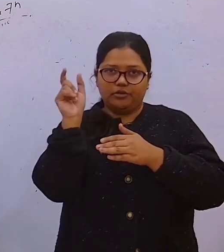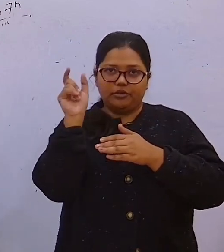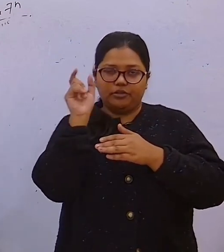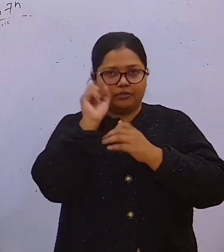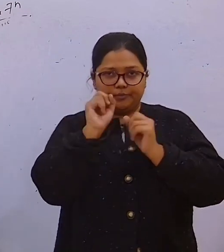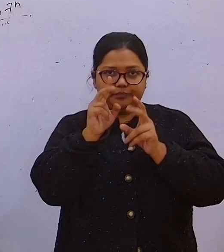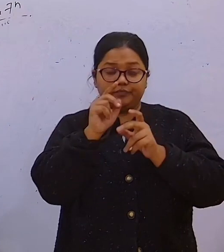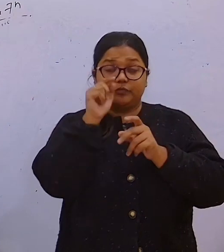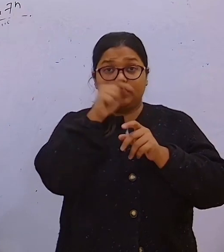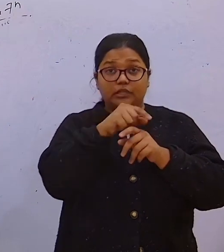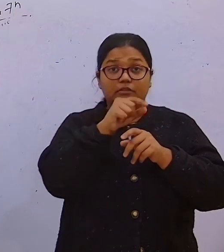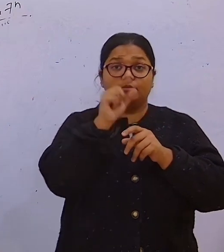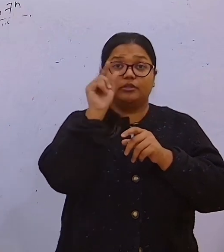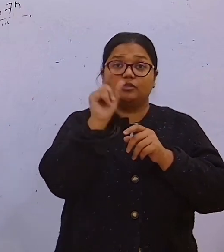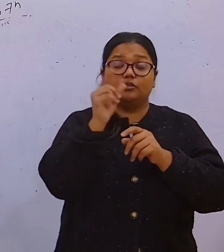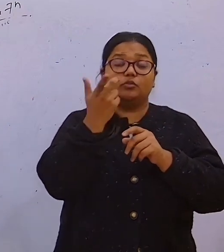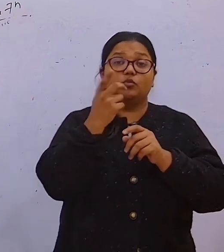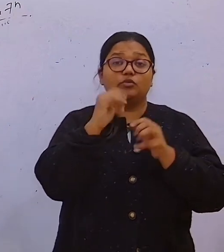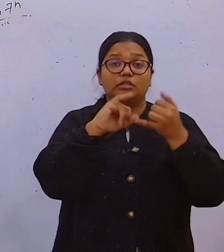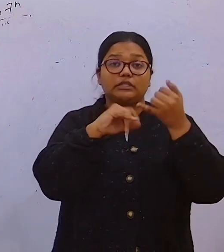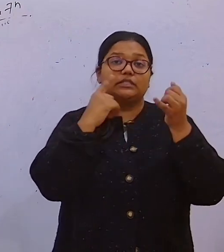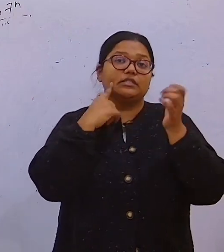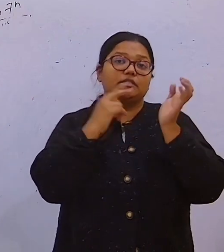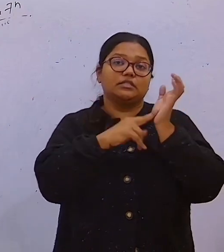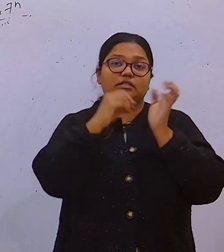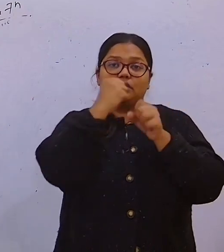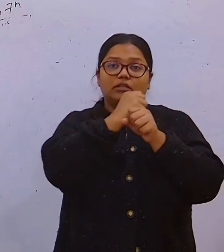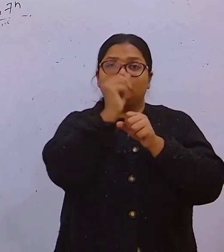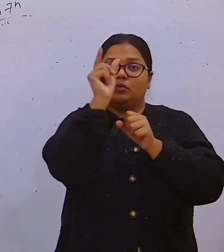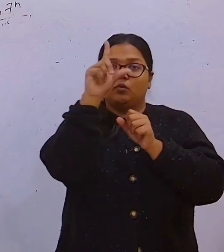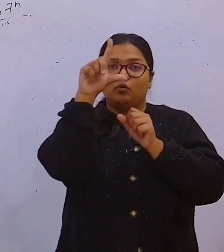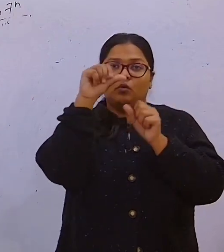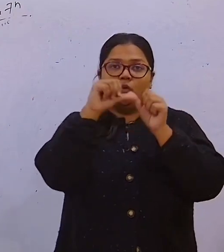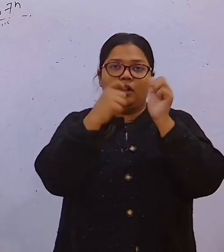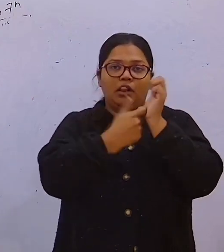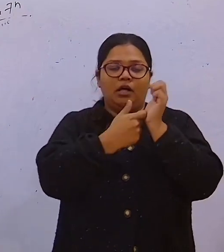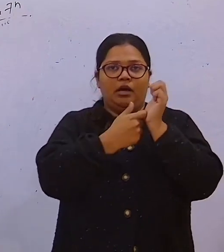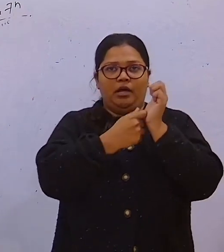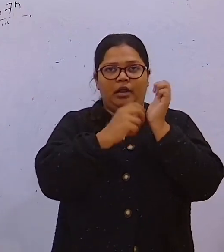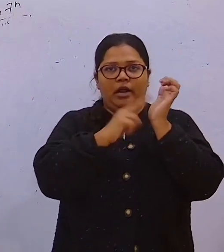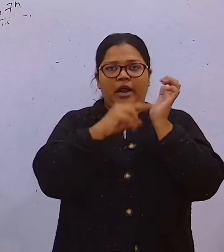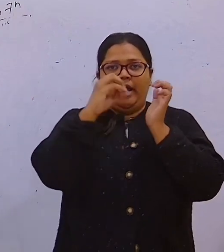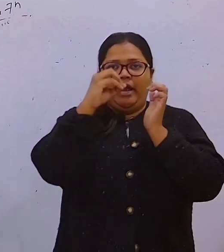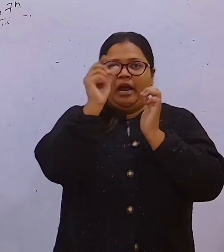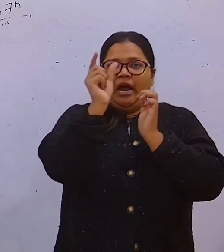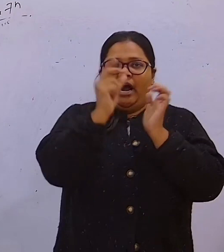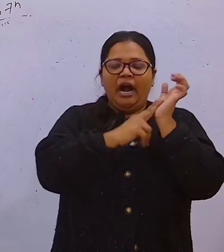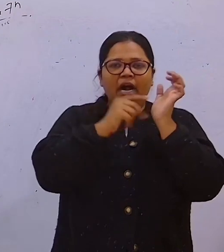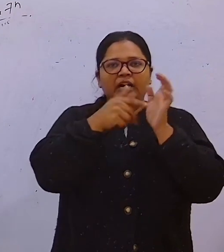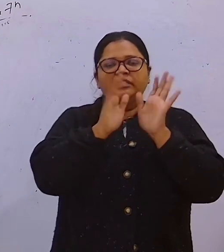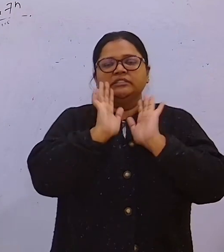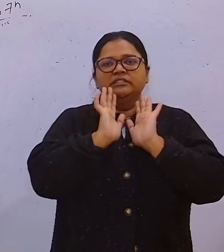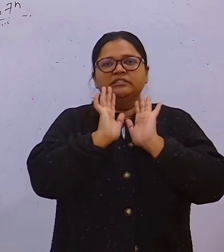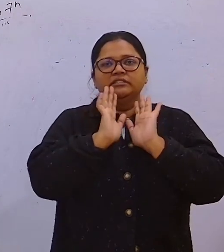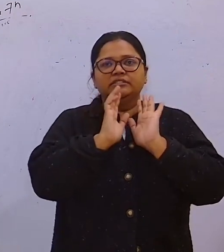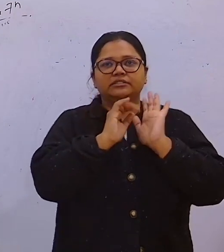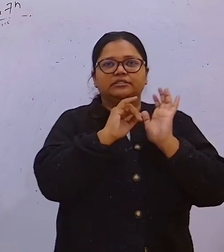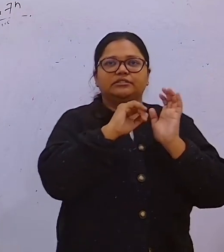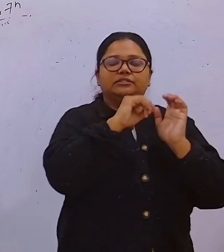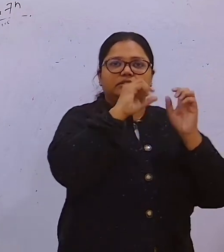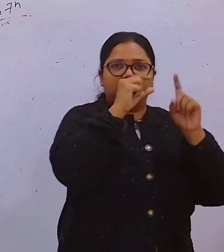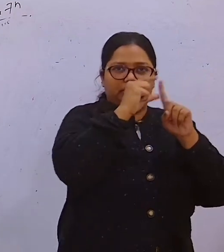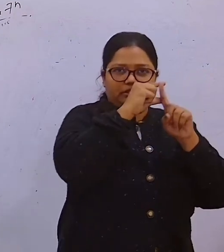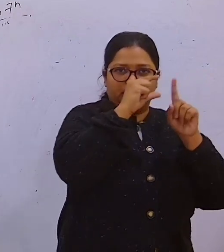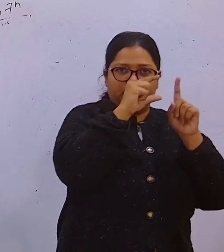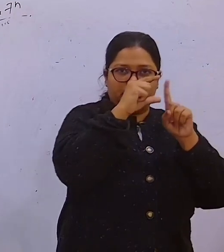है, तो उसको क्या कहते हैं, डे बाय डे, ठीक है। प्रीपोजिशन क्या आ गया अपना,